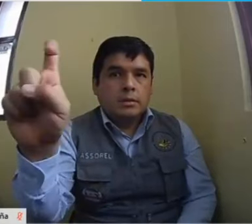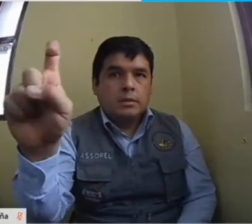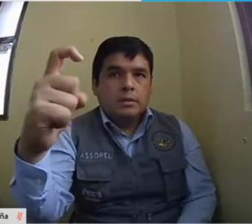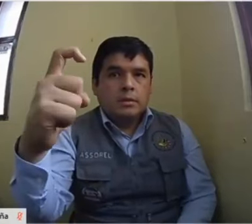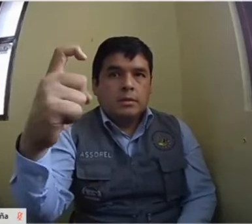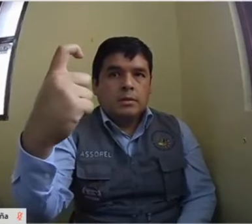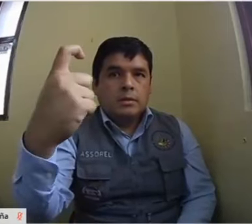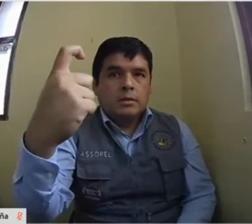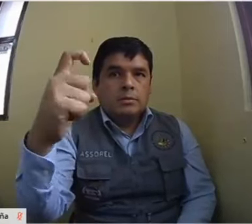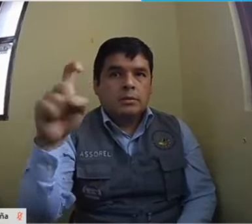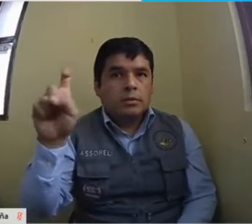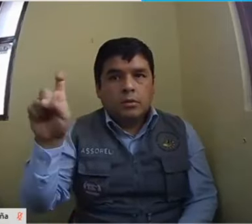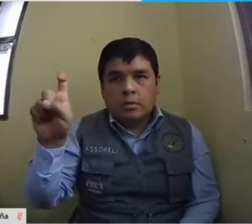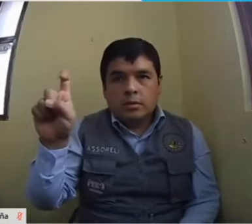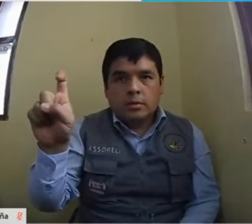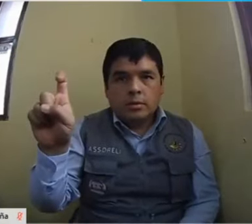un poco doblado,